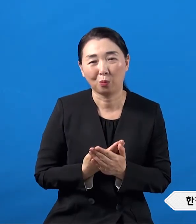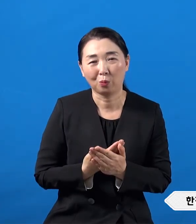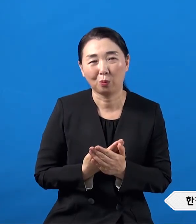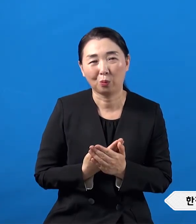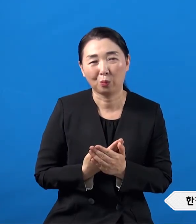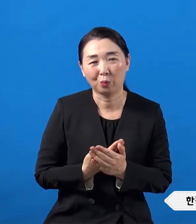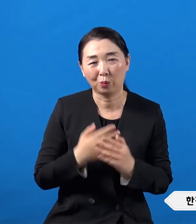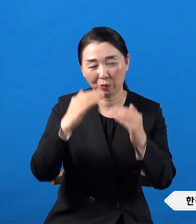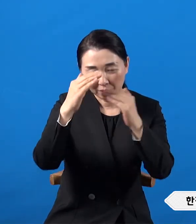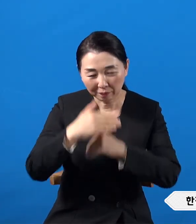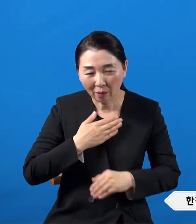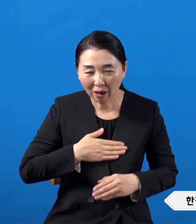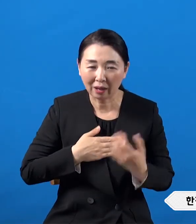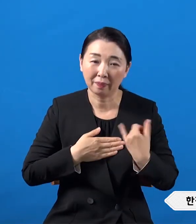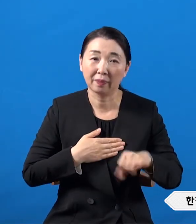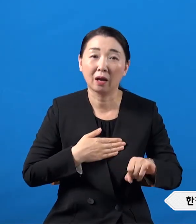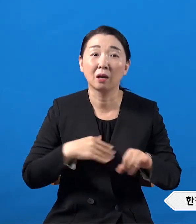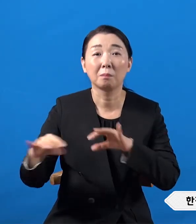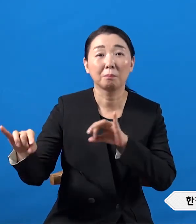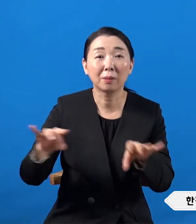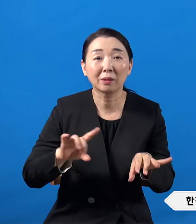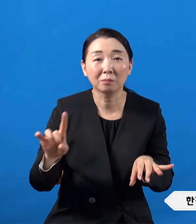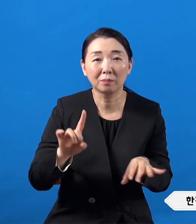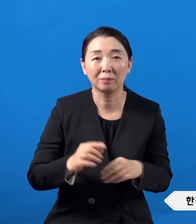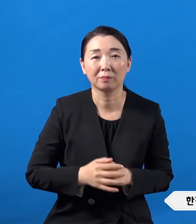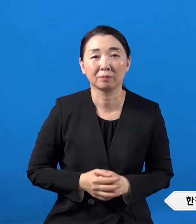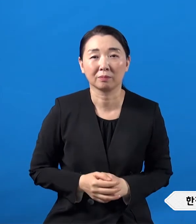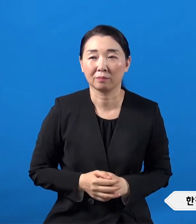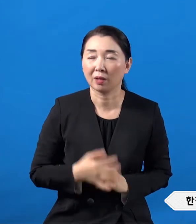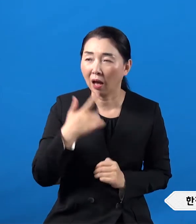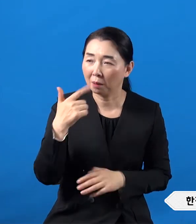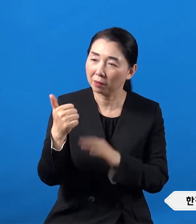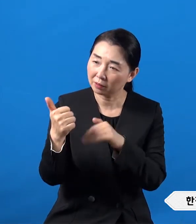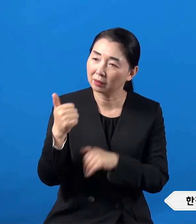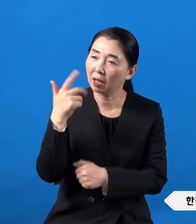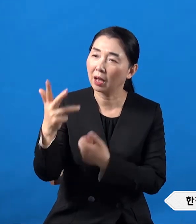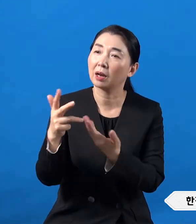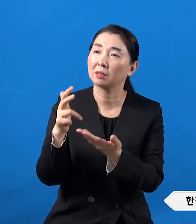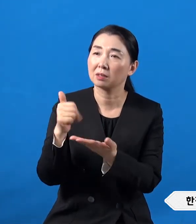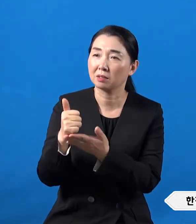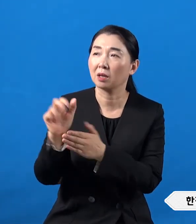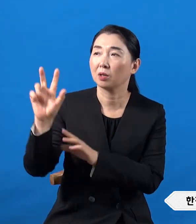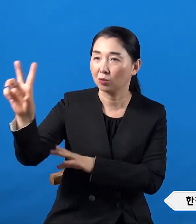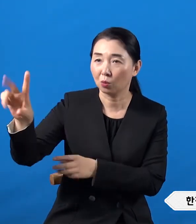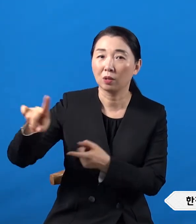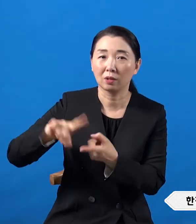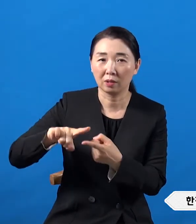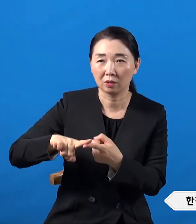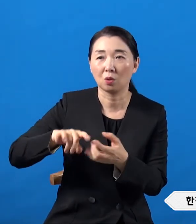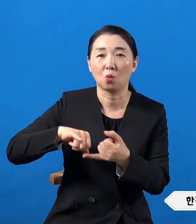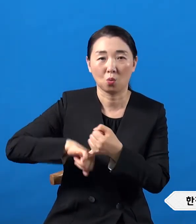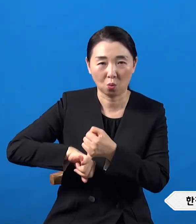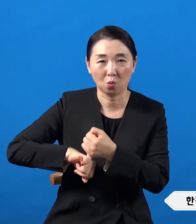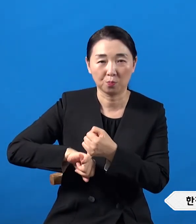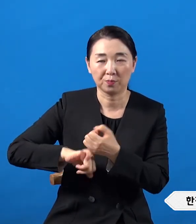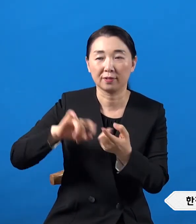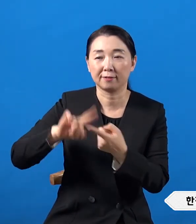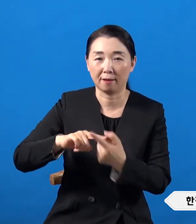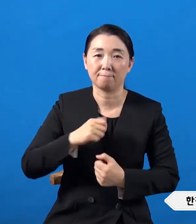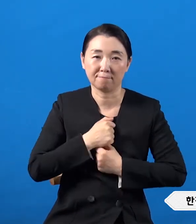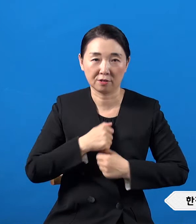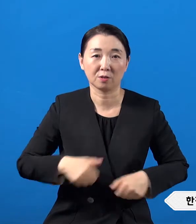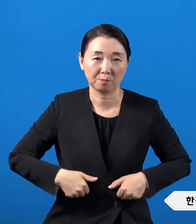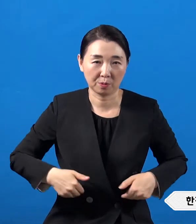이 딸의 반응이 놀랍습니다. 아버지, 하나님께 서원한 것은 반드시